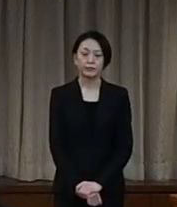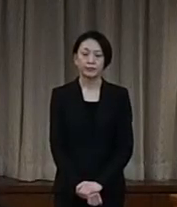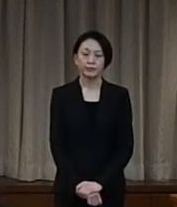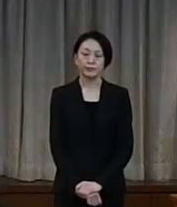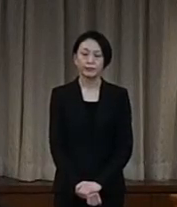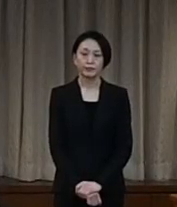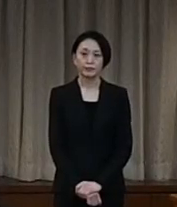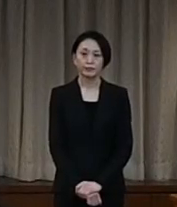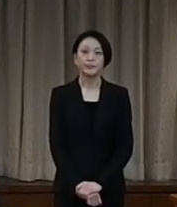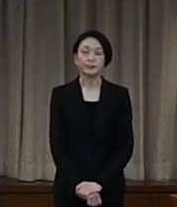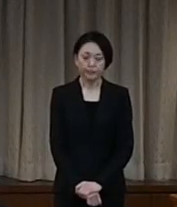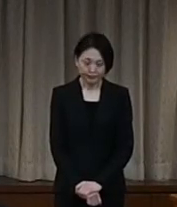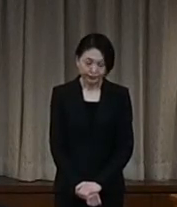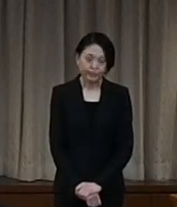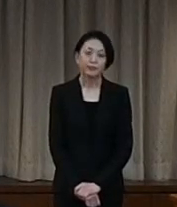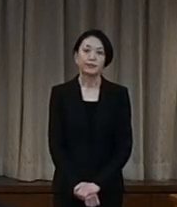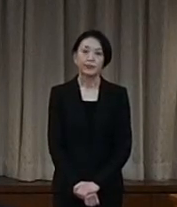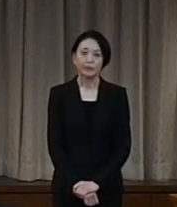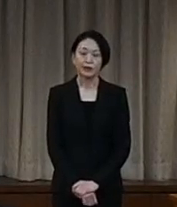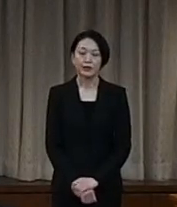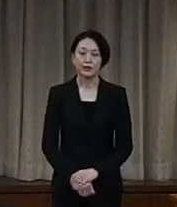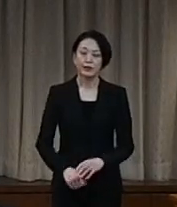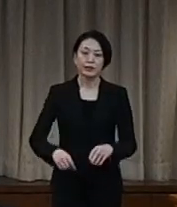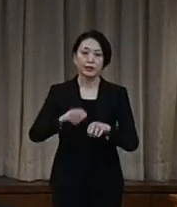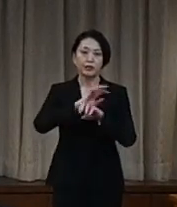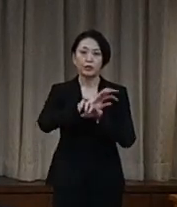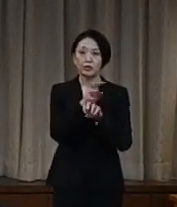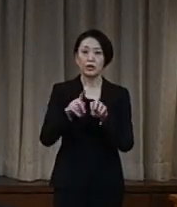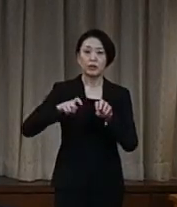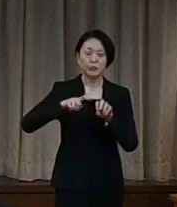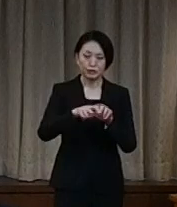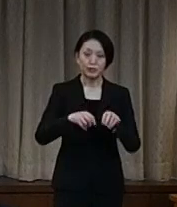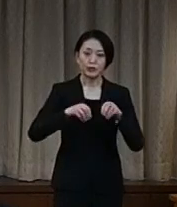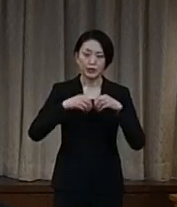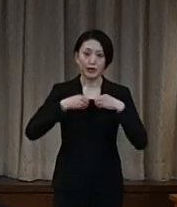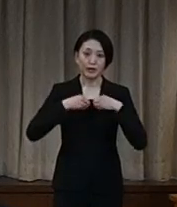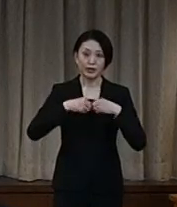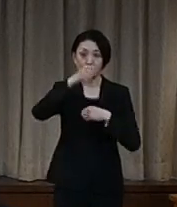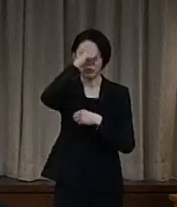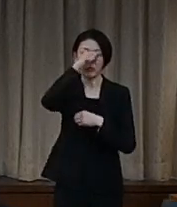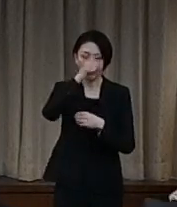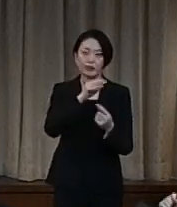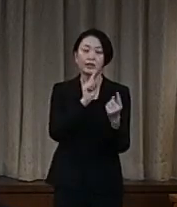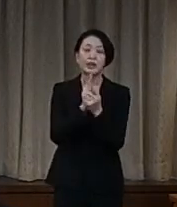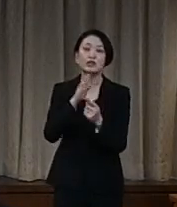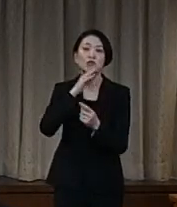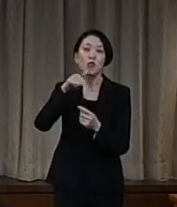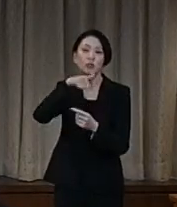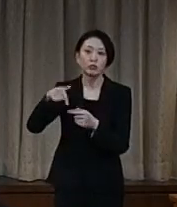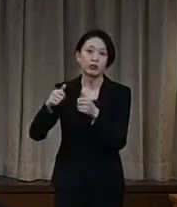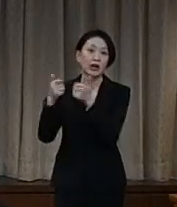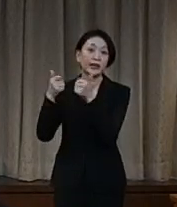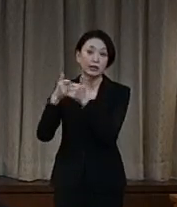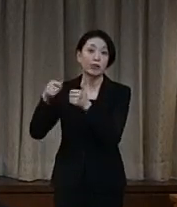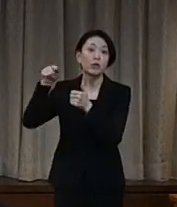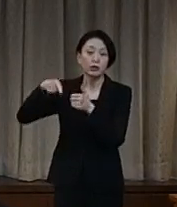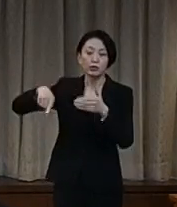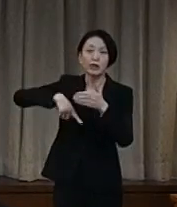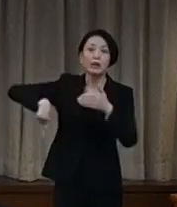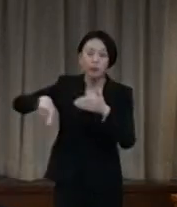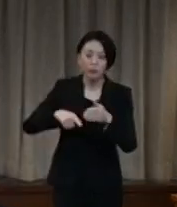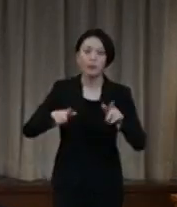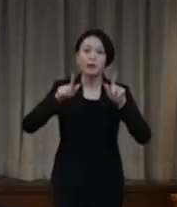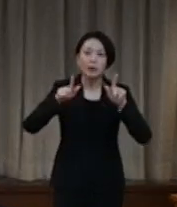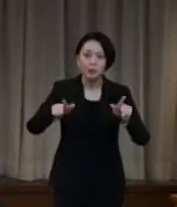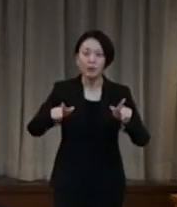それでは新型コロナウイルス感染症対策本部会議の概要に関する共同記者会見を始めさせていただき